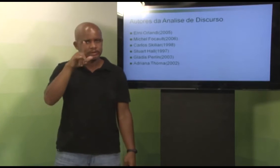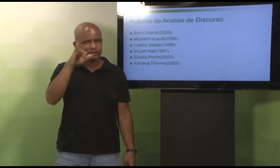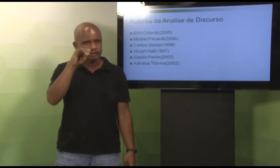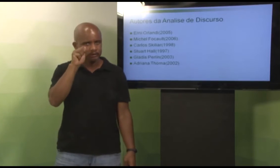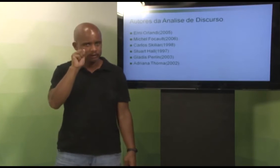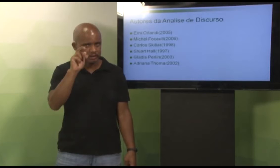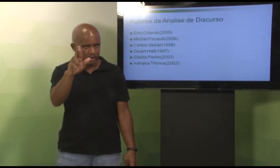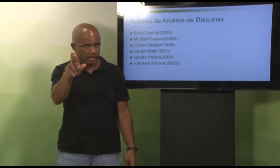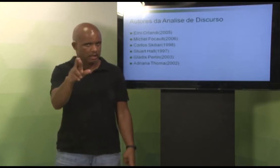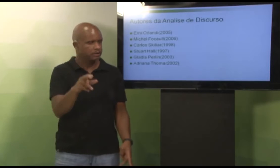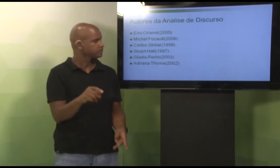Sclia.